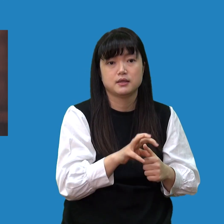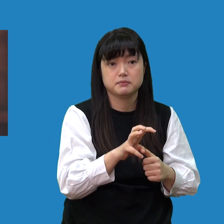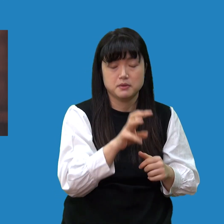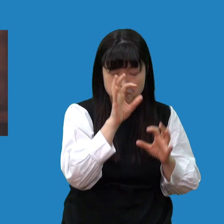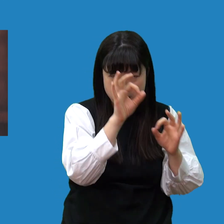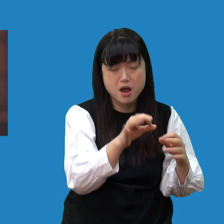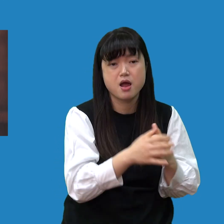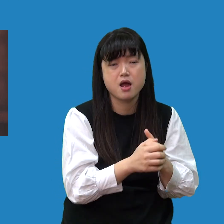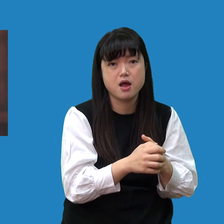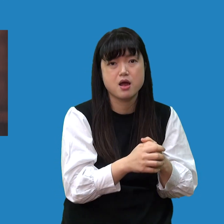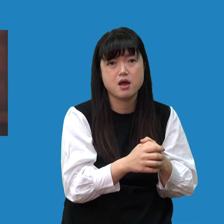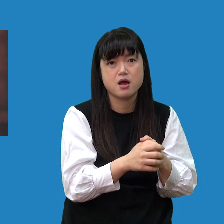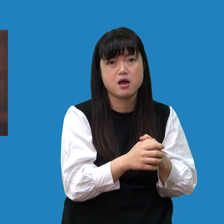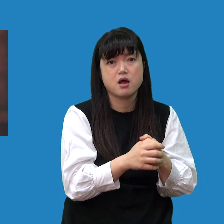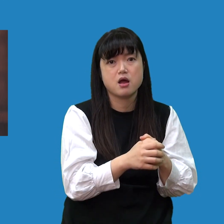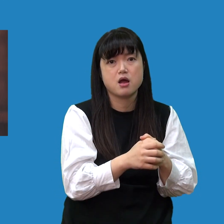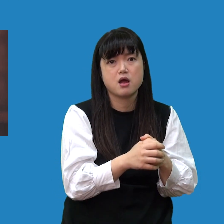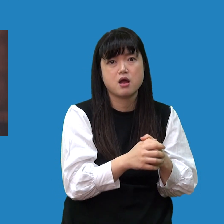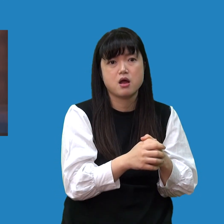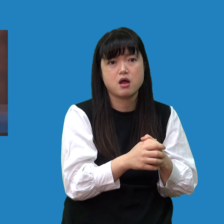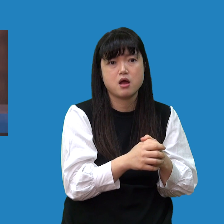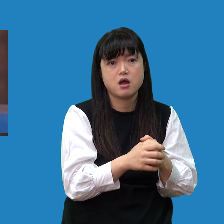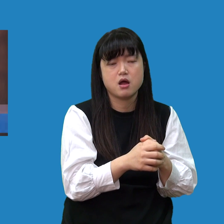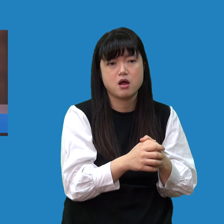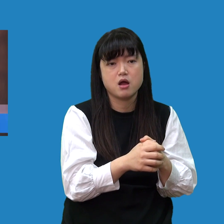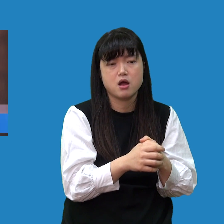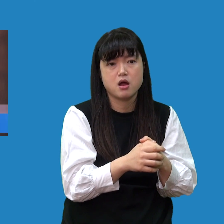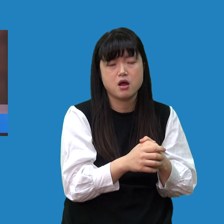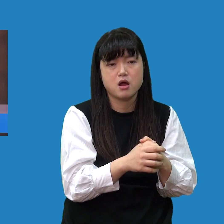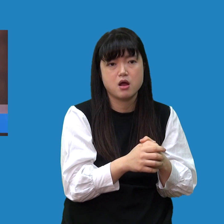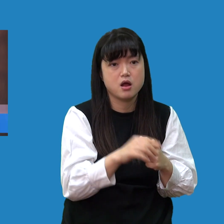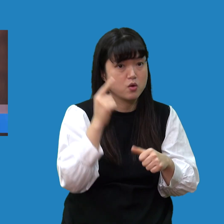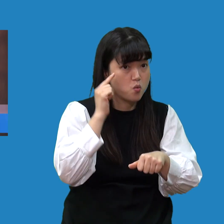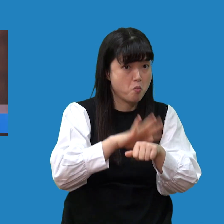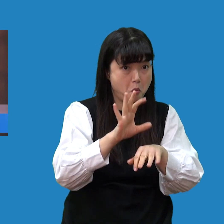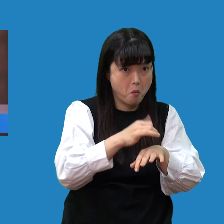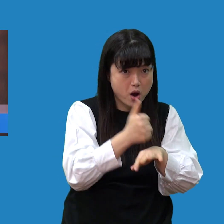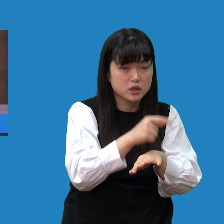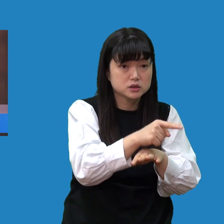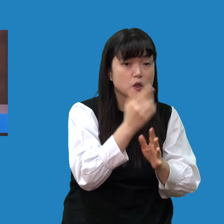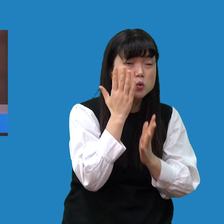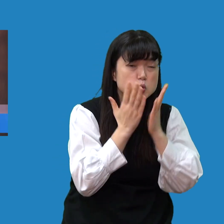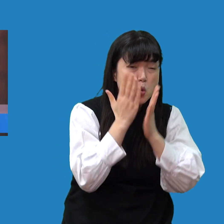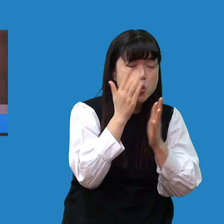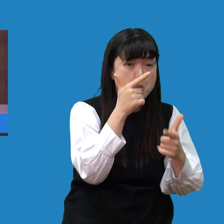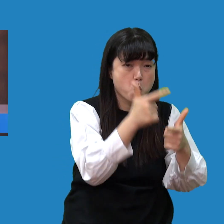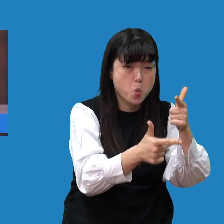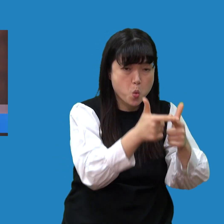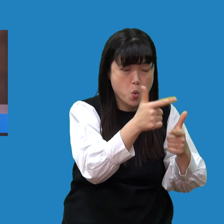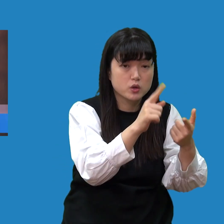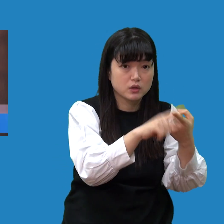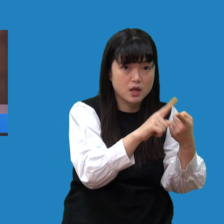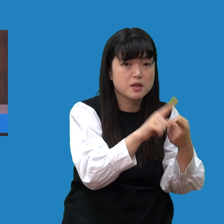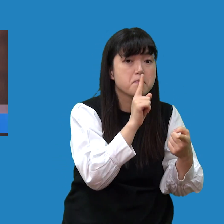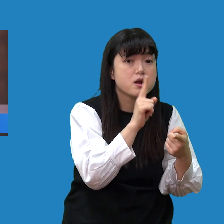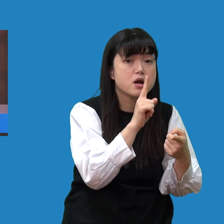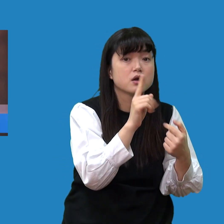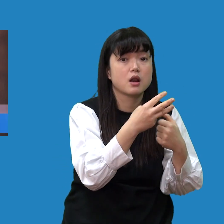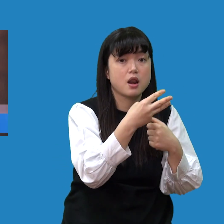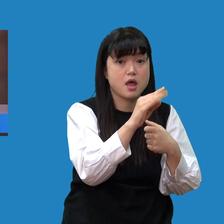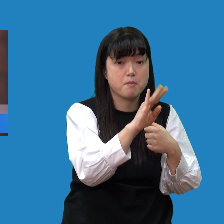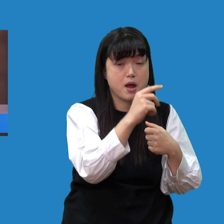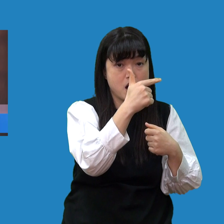33절을 보세요. 33절이에요. 자, 다 같이 33절 시작. 그가 또 초목에 대하여